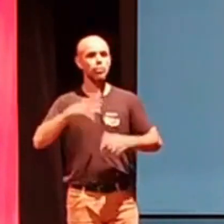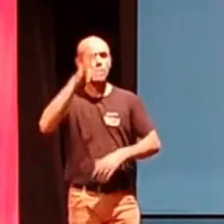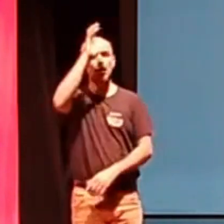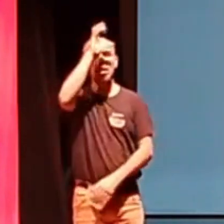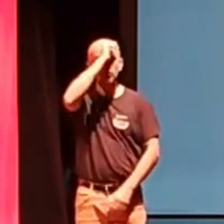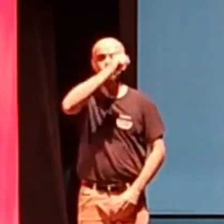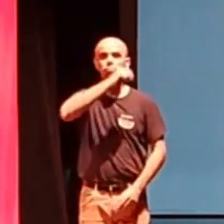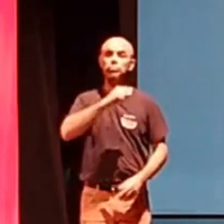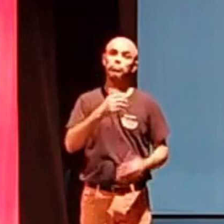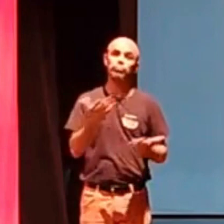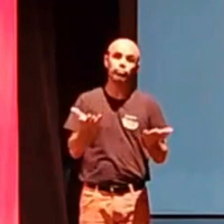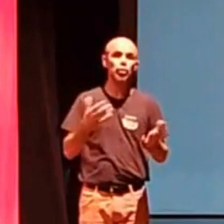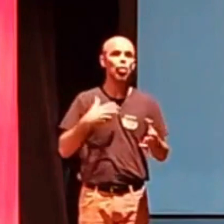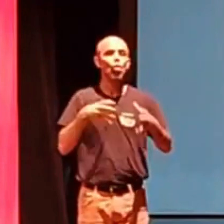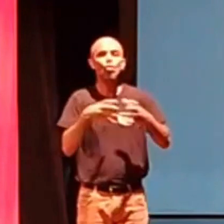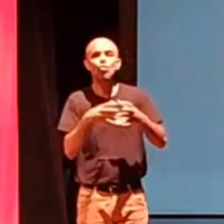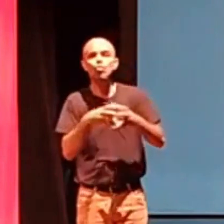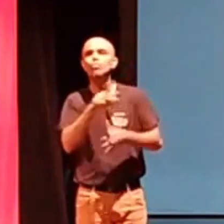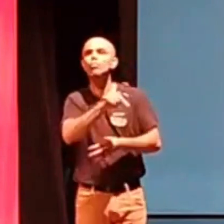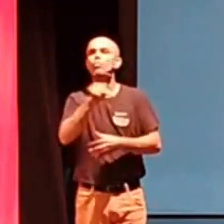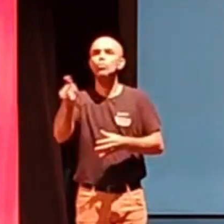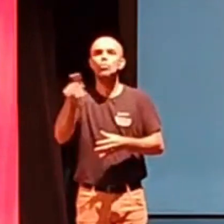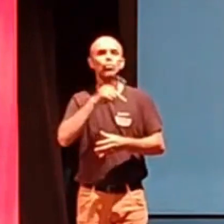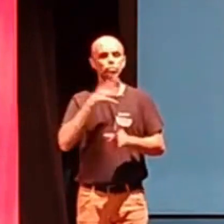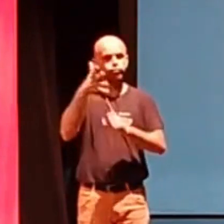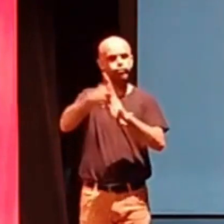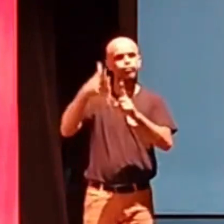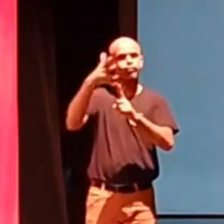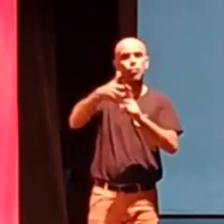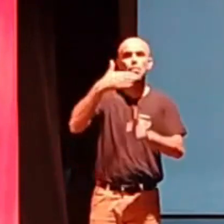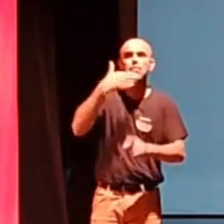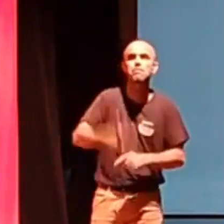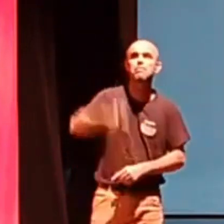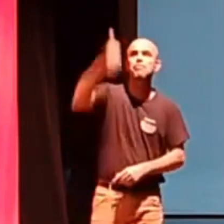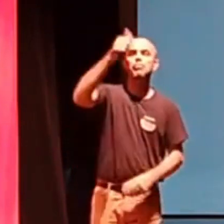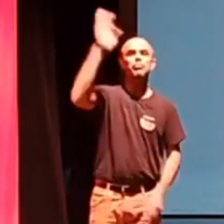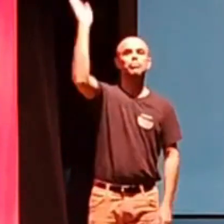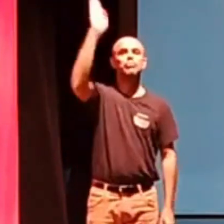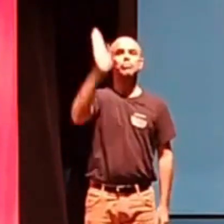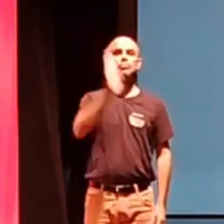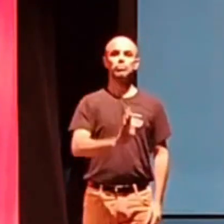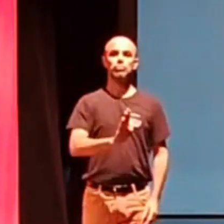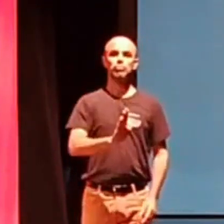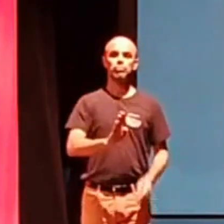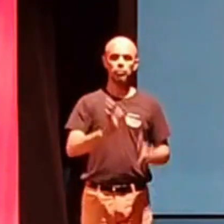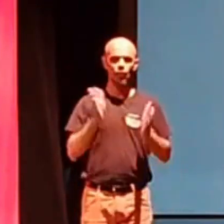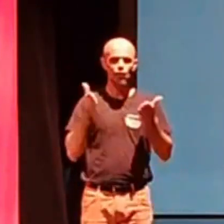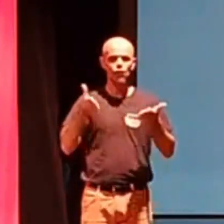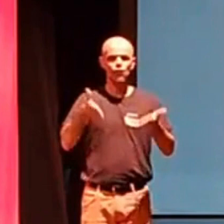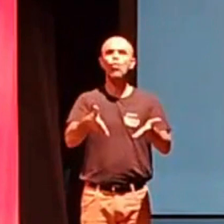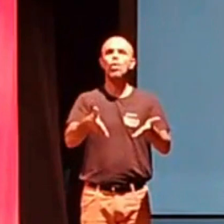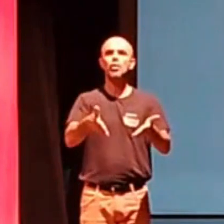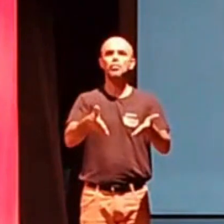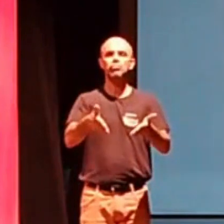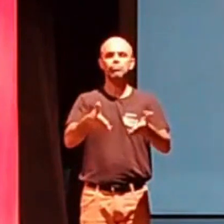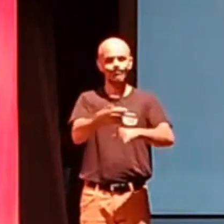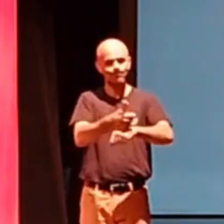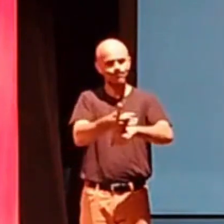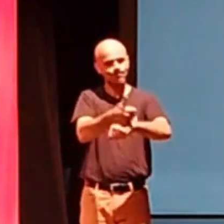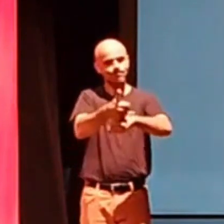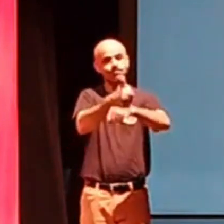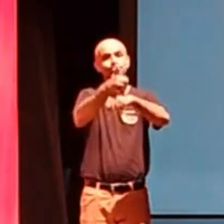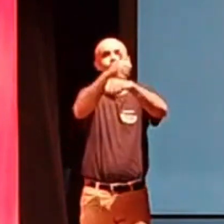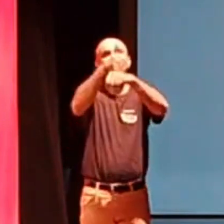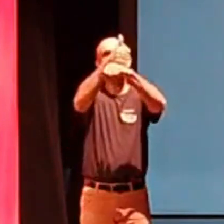o corpo docente que vem aqui são os melhores do Brasil. Tá bom? São os especialistas mais